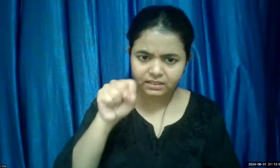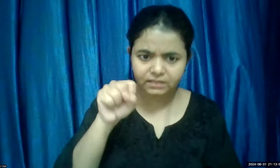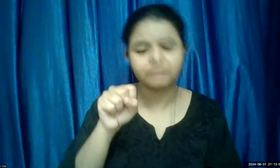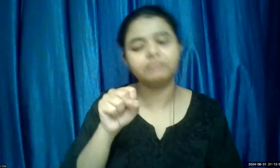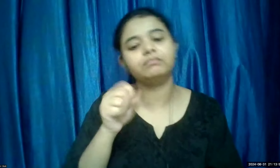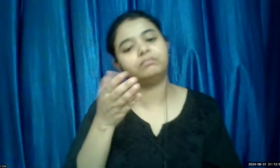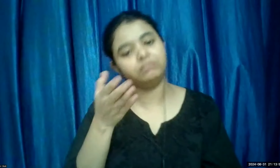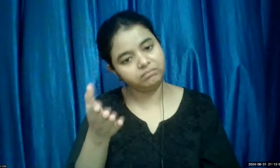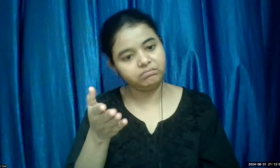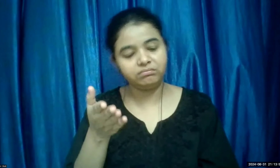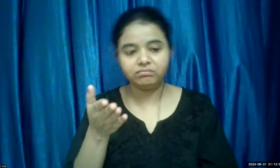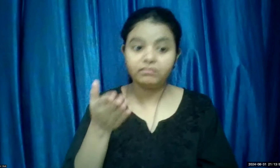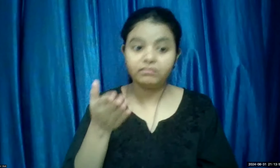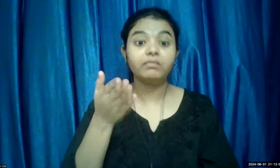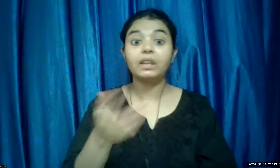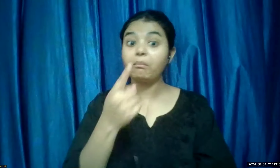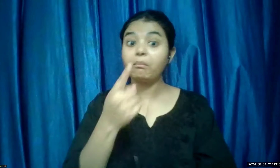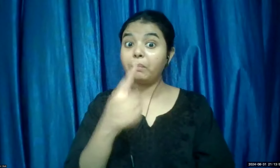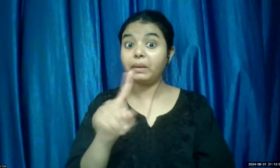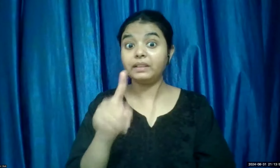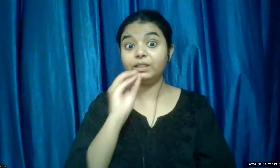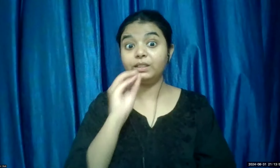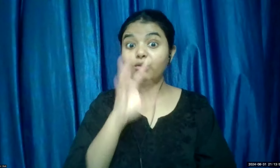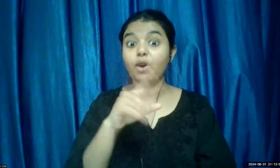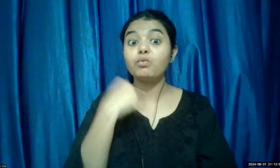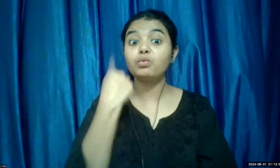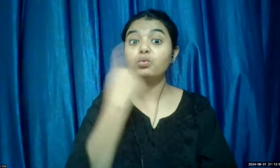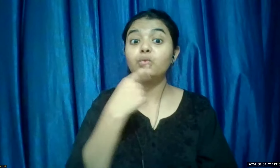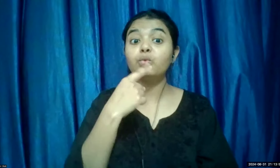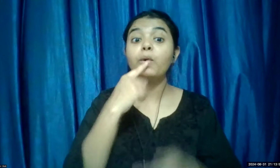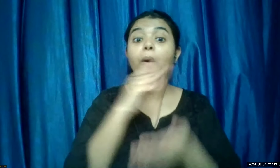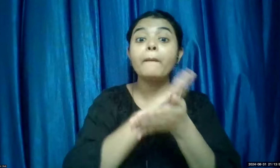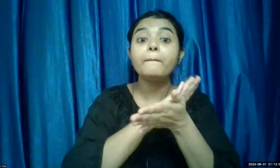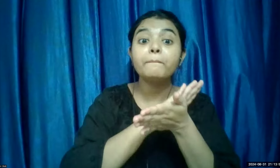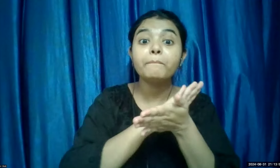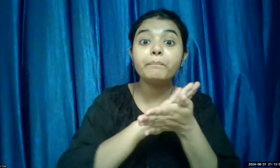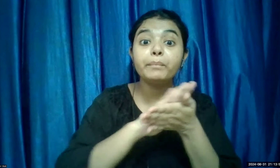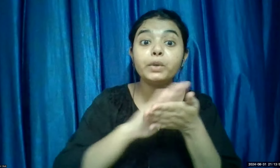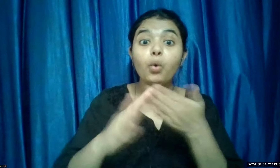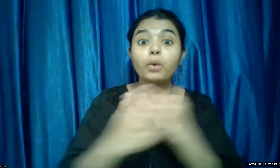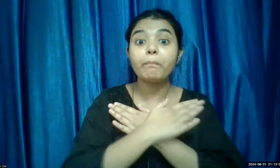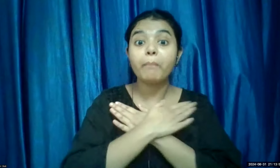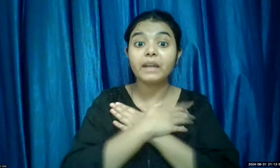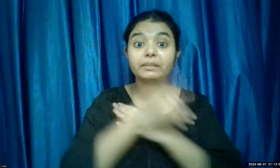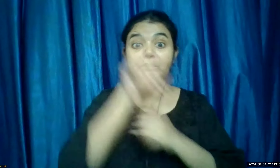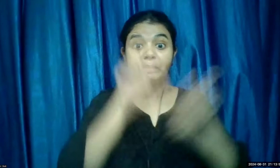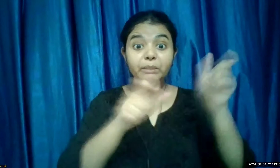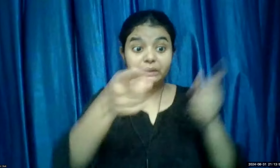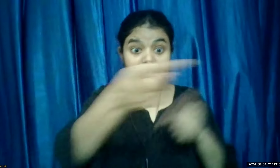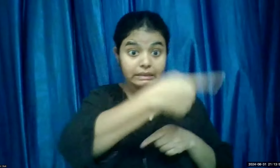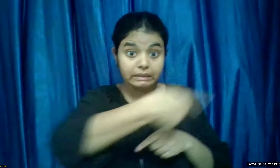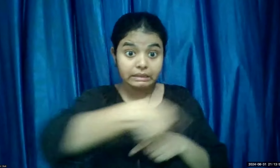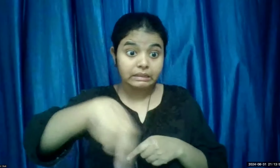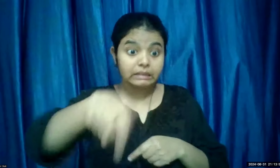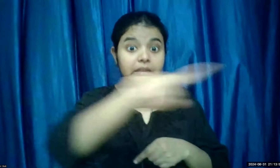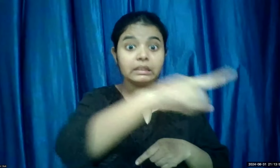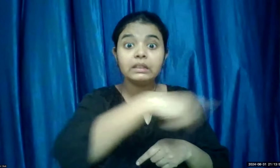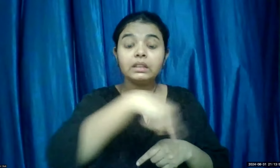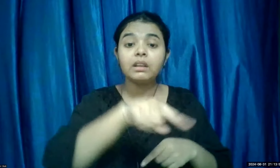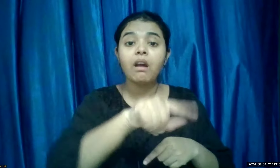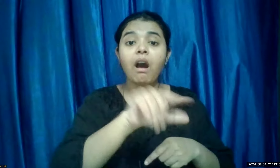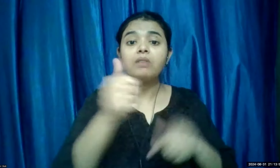लेकिन जो भगवान के शुद्ध भक्त बन चुके हैं, भगवान की भक्ति जिनको अच्छे ढंग से प्राप्त हो गई है, वो बाकी